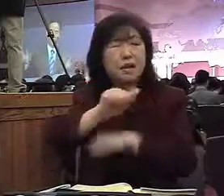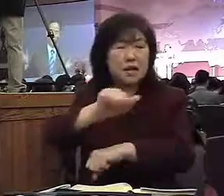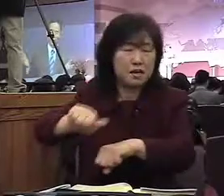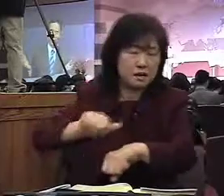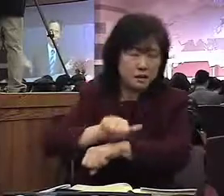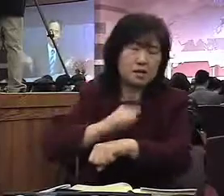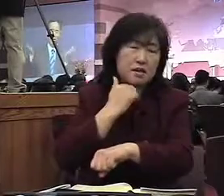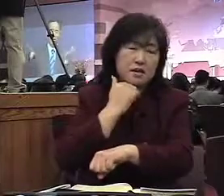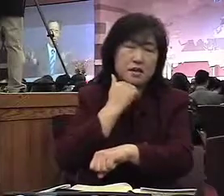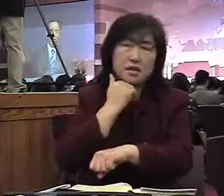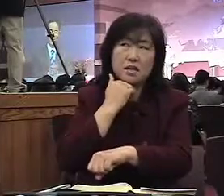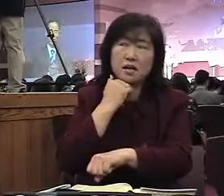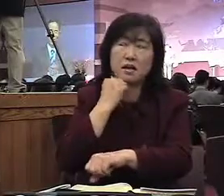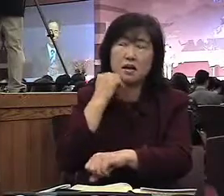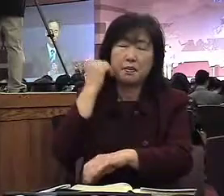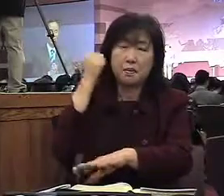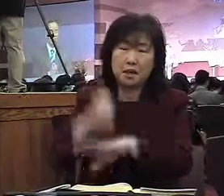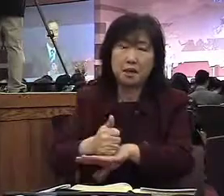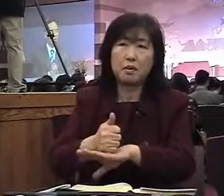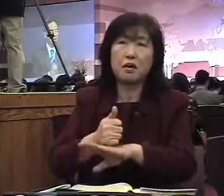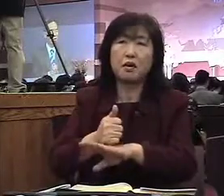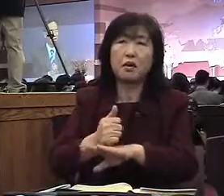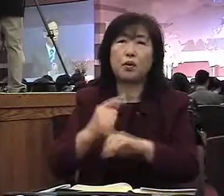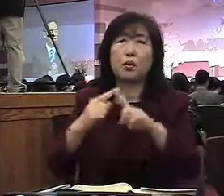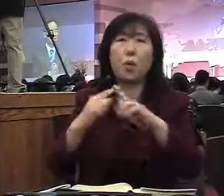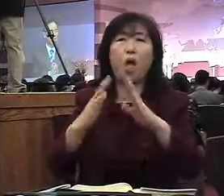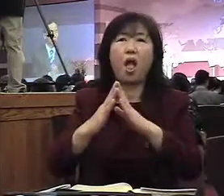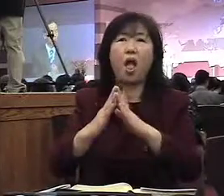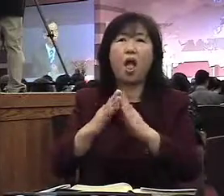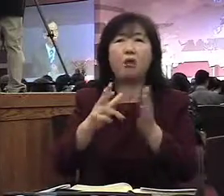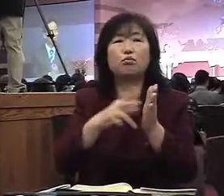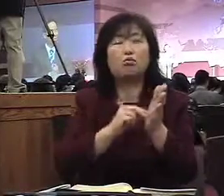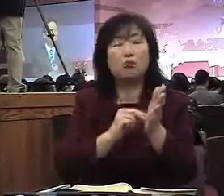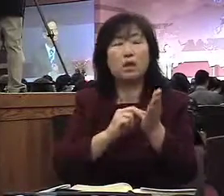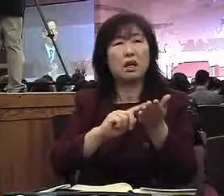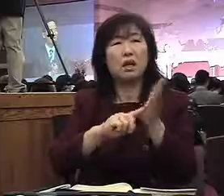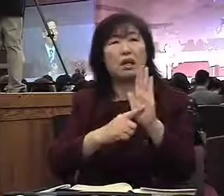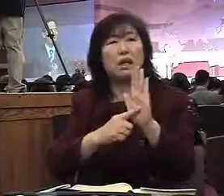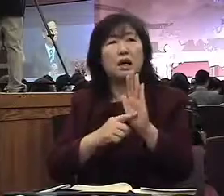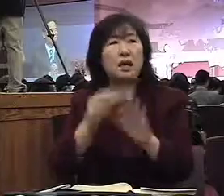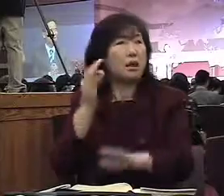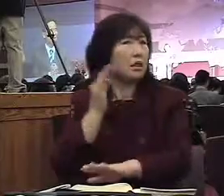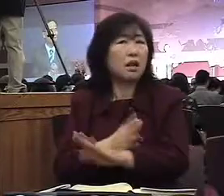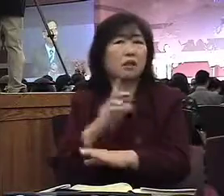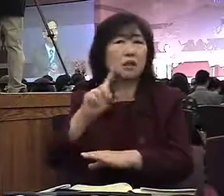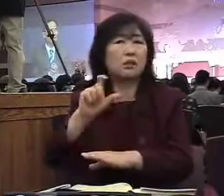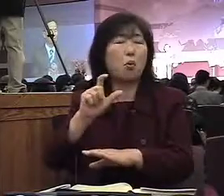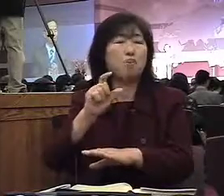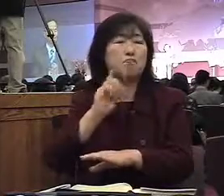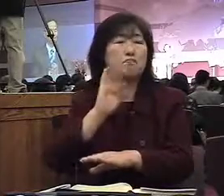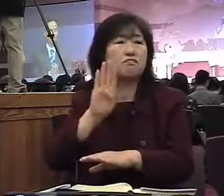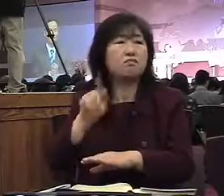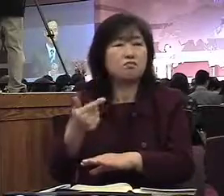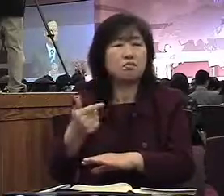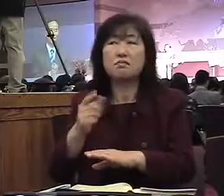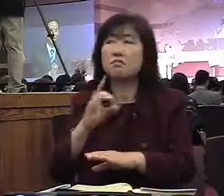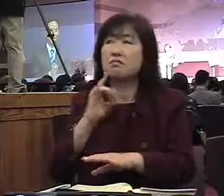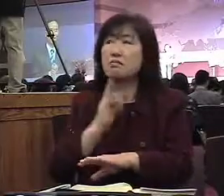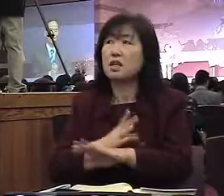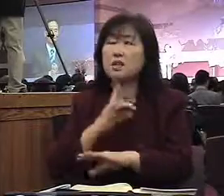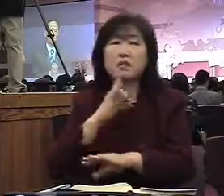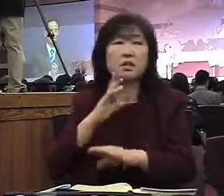저희 교회 안건이 왔는데 단 15분 만에 시의원 6명